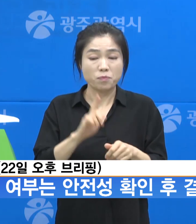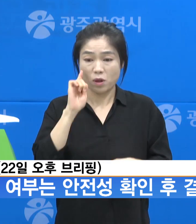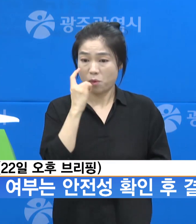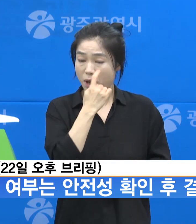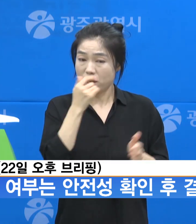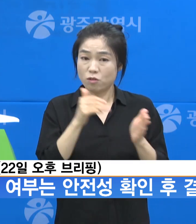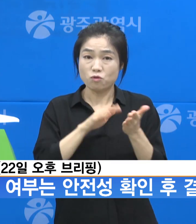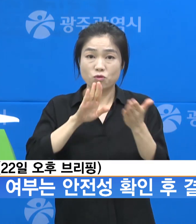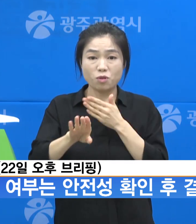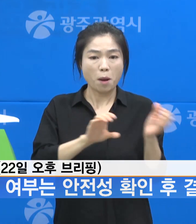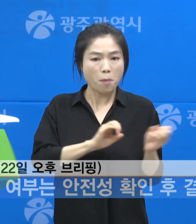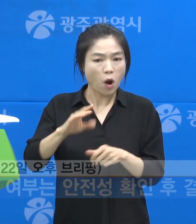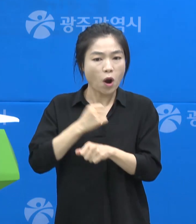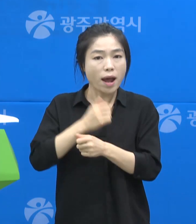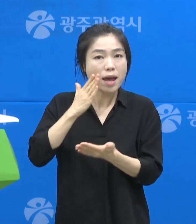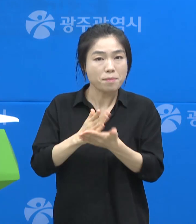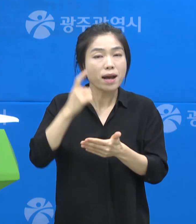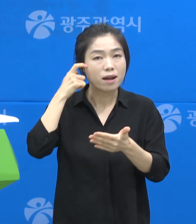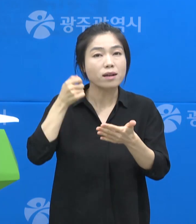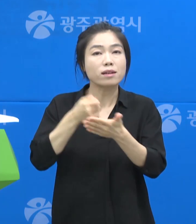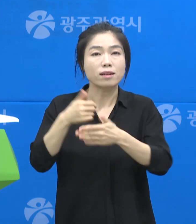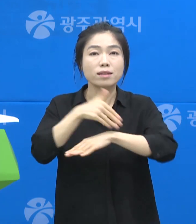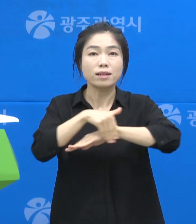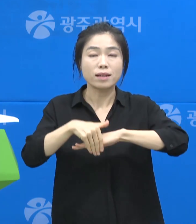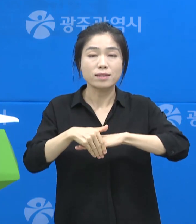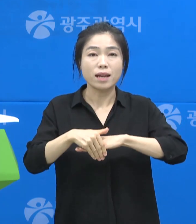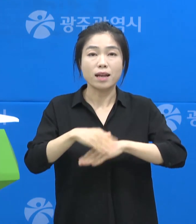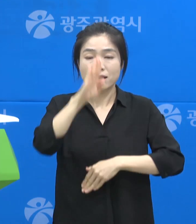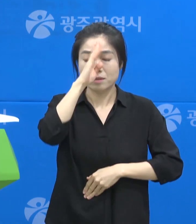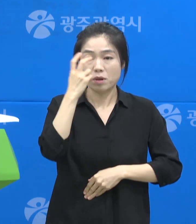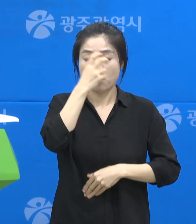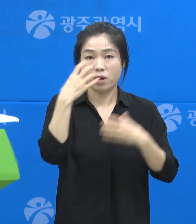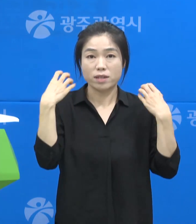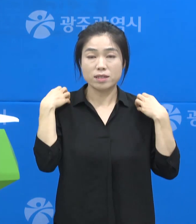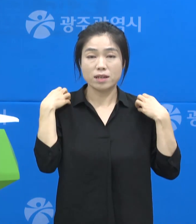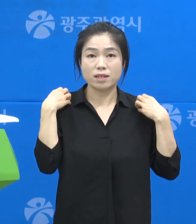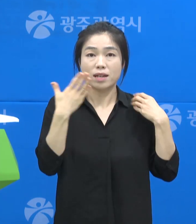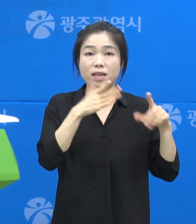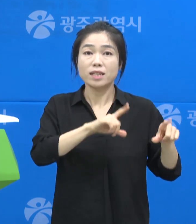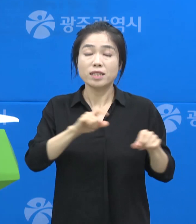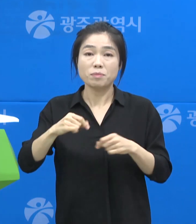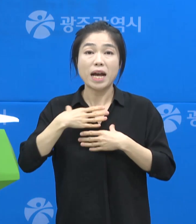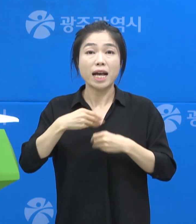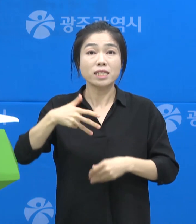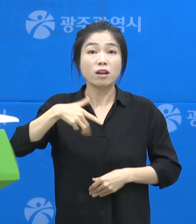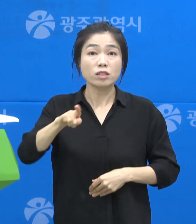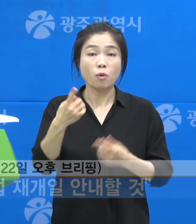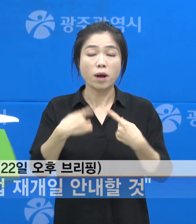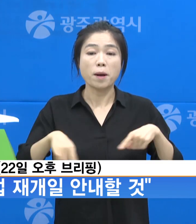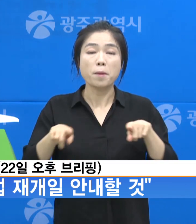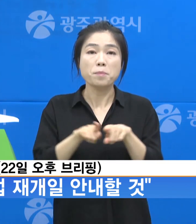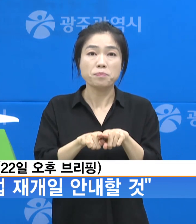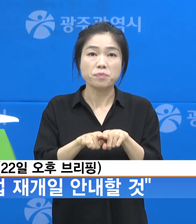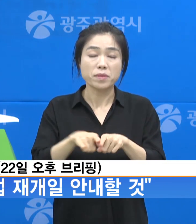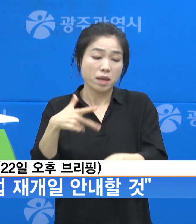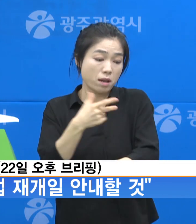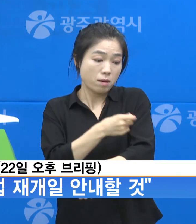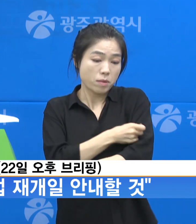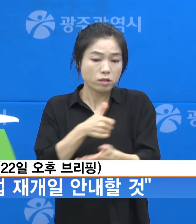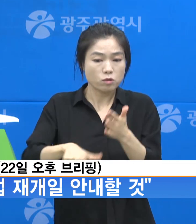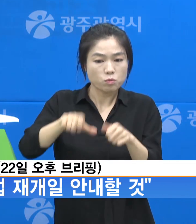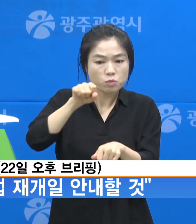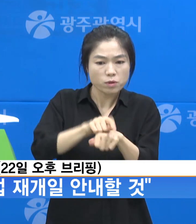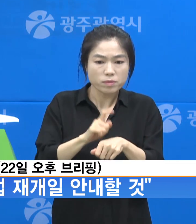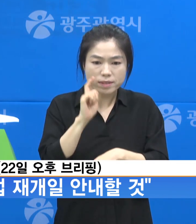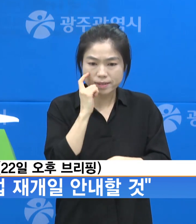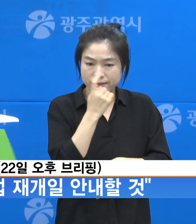후 결정할 예정입니다. 질병관리청은 식품의약안전처와 합동으로 백신의 품질 등을